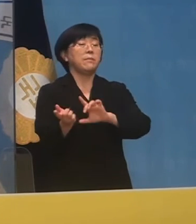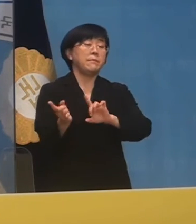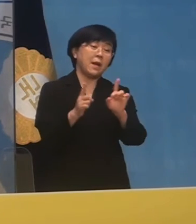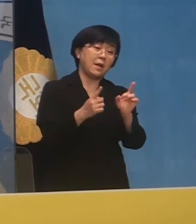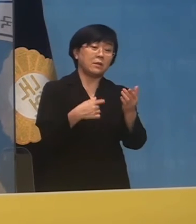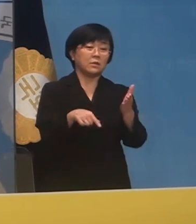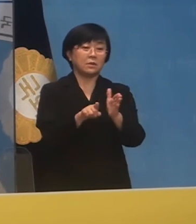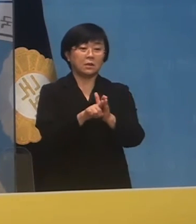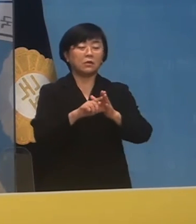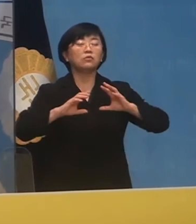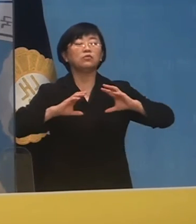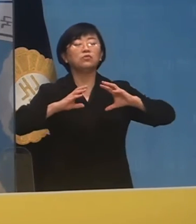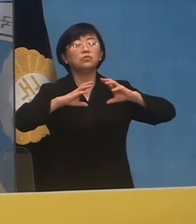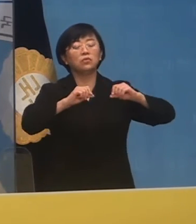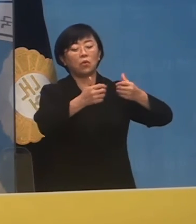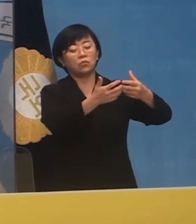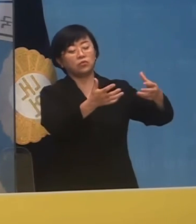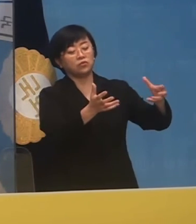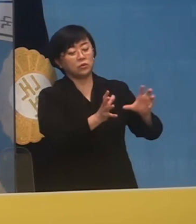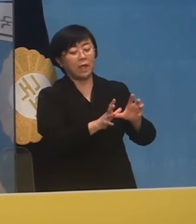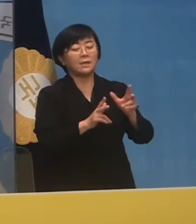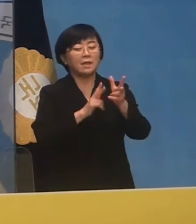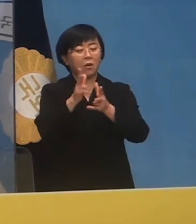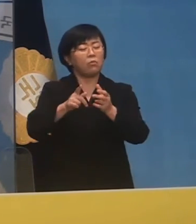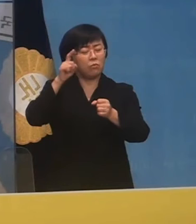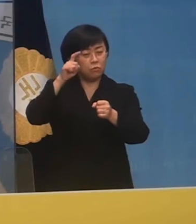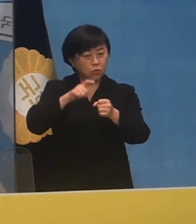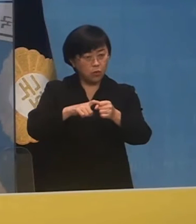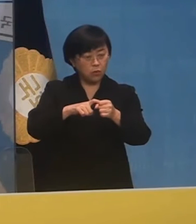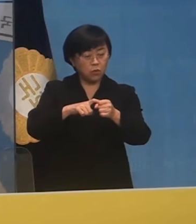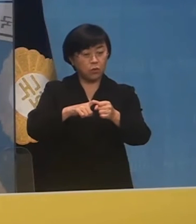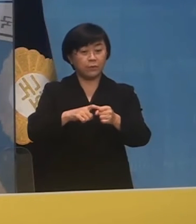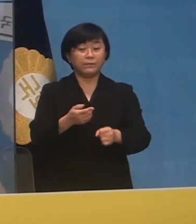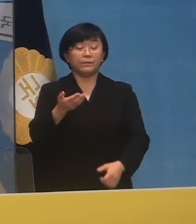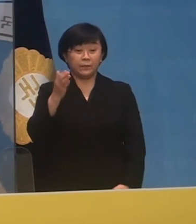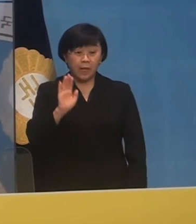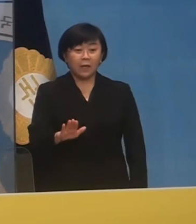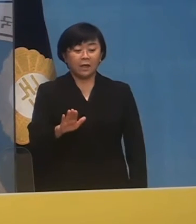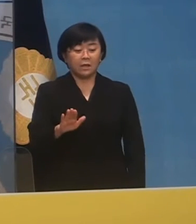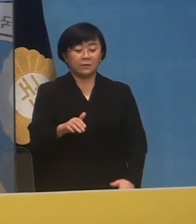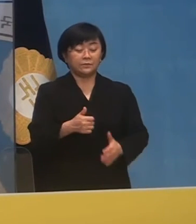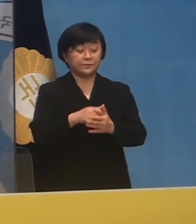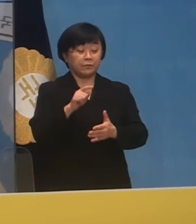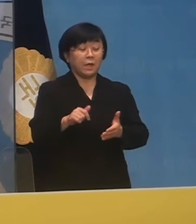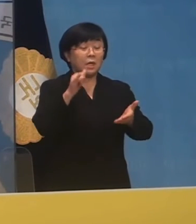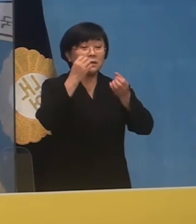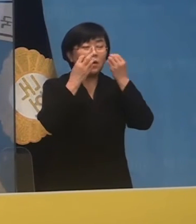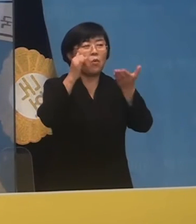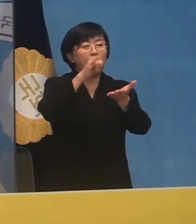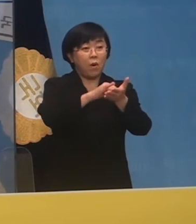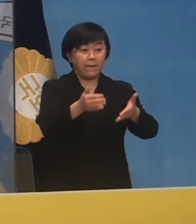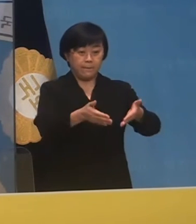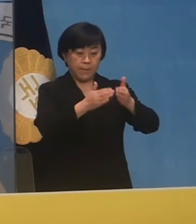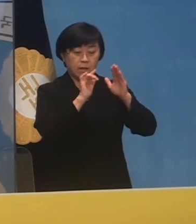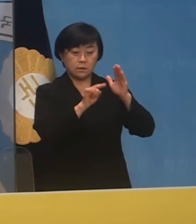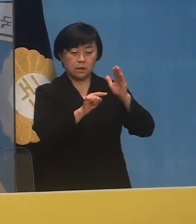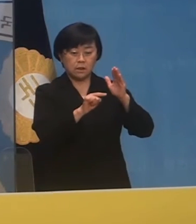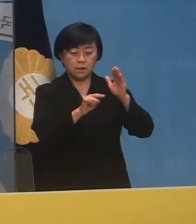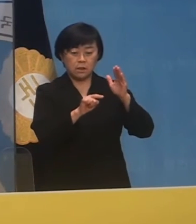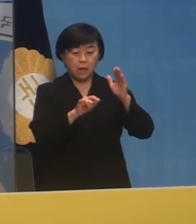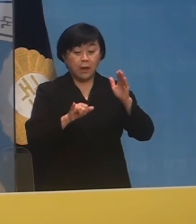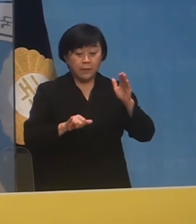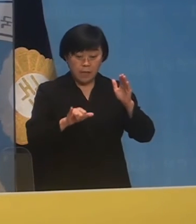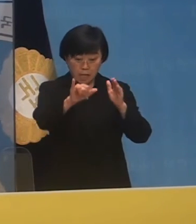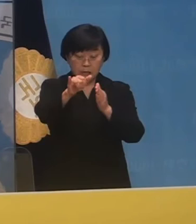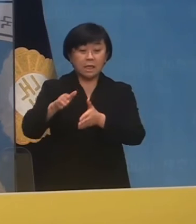활성화하겠다는 것이 국토부의 사업 취지입니다. 그러나 새만금 신공항의 입지와 활주로